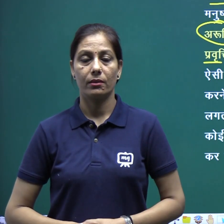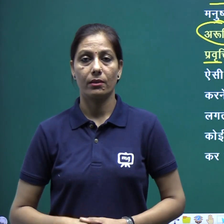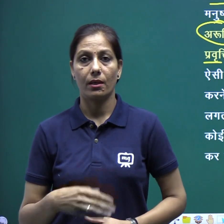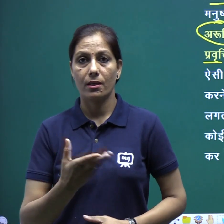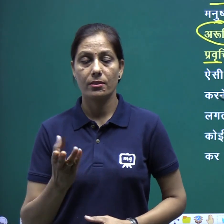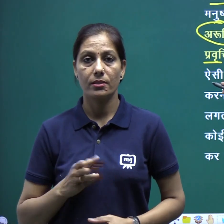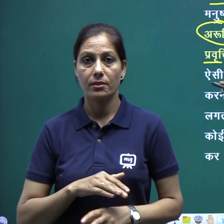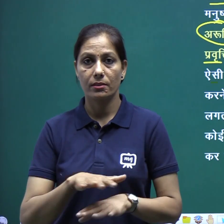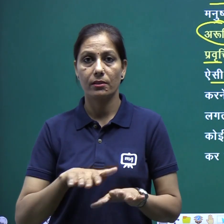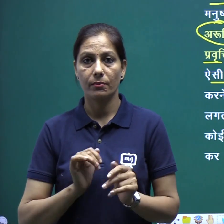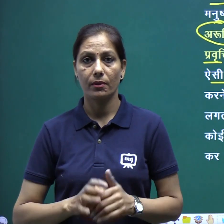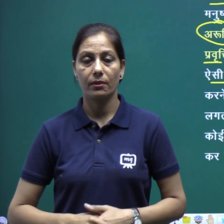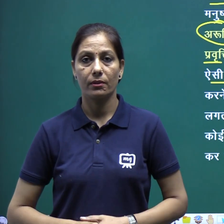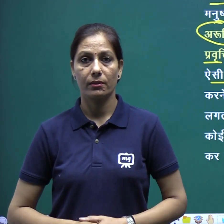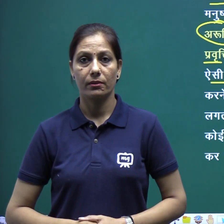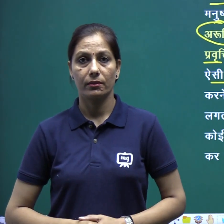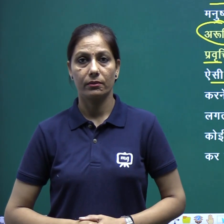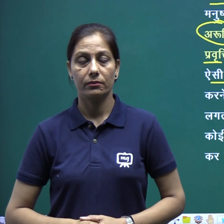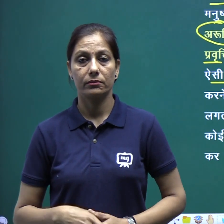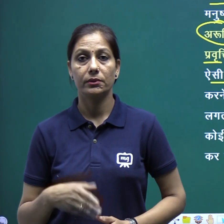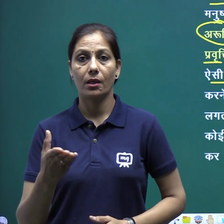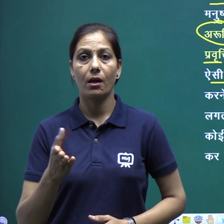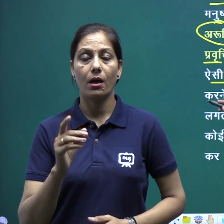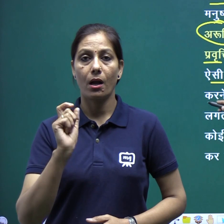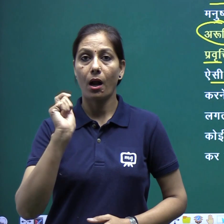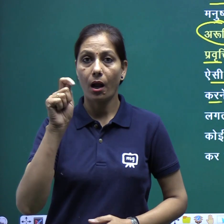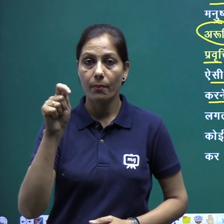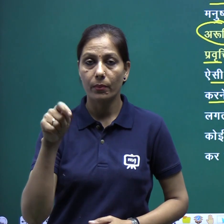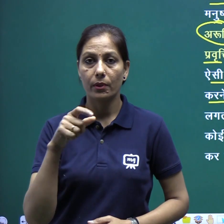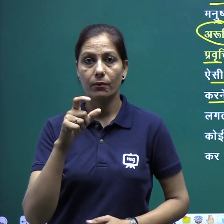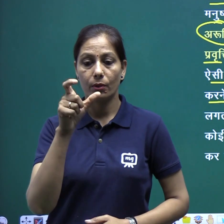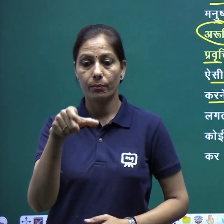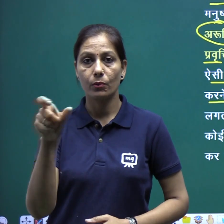ऐसी स्थिति में जहां काम करने वालों का